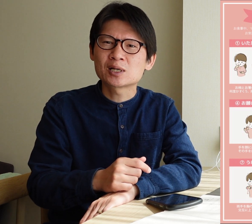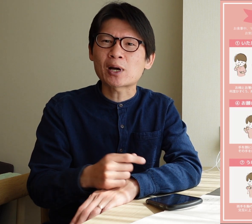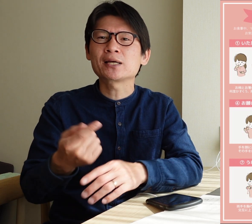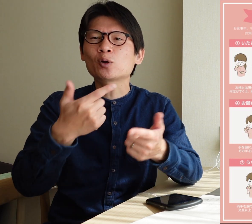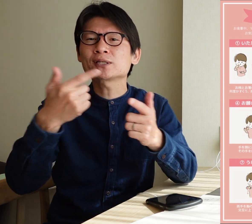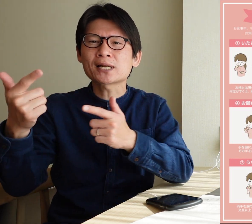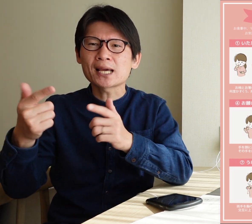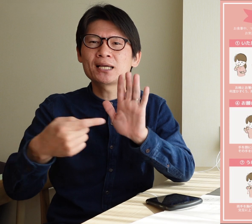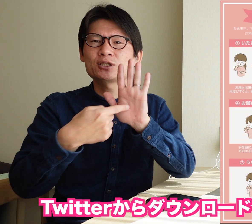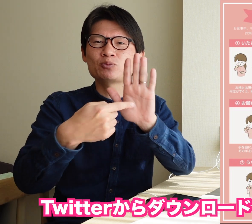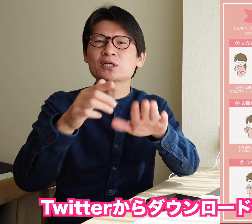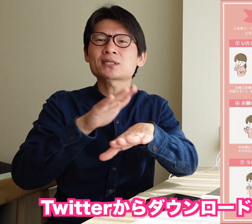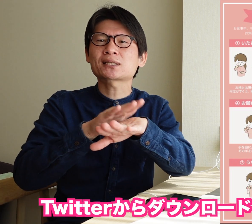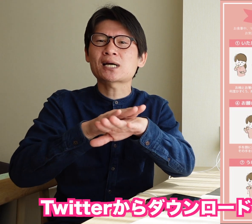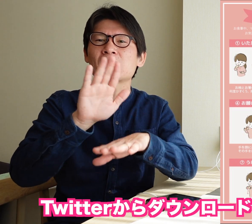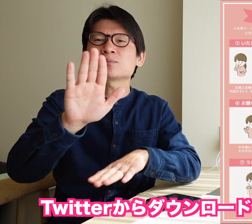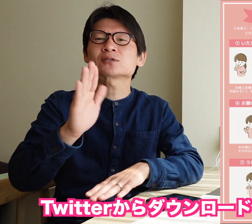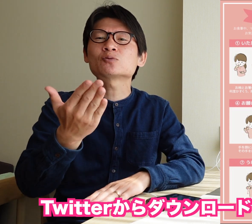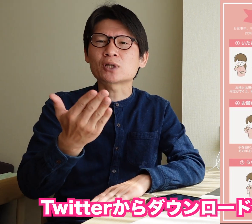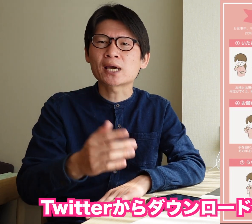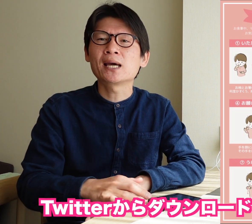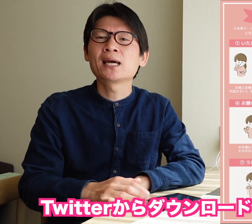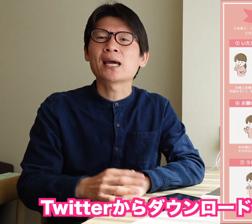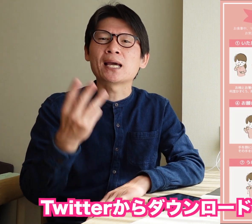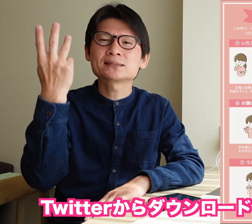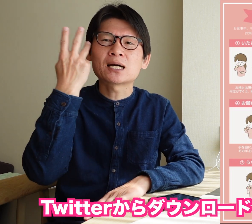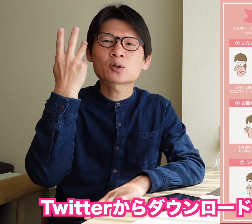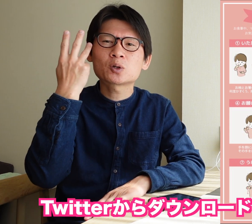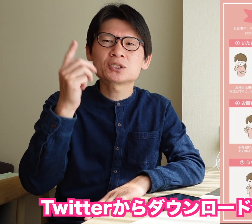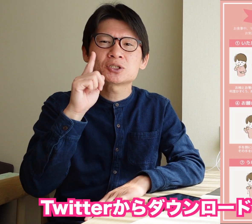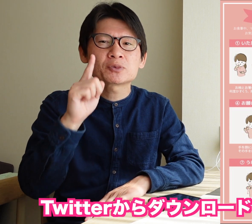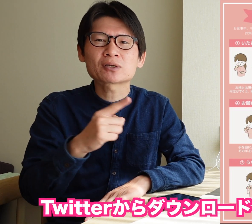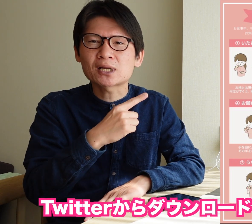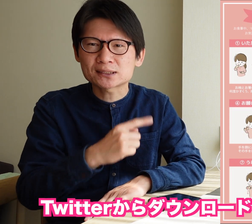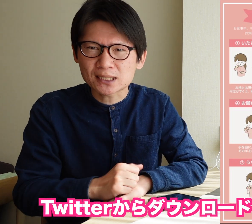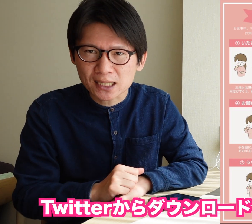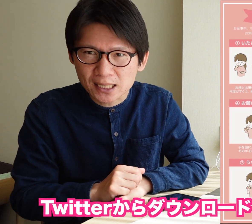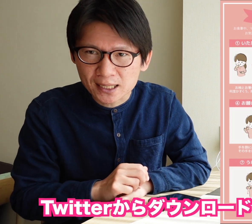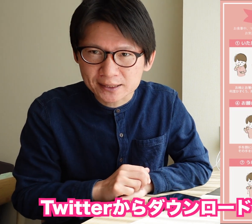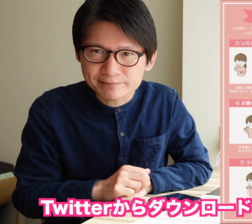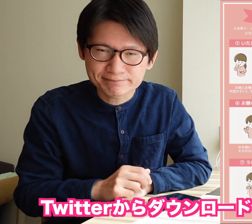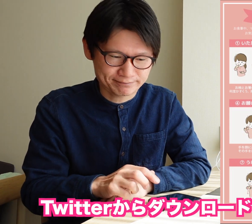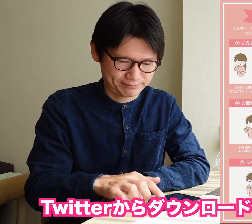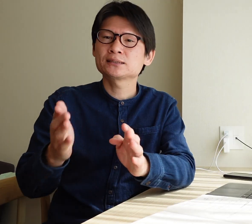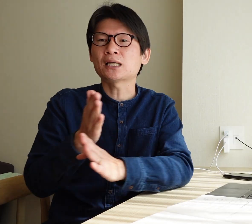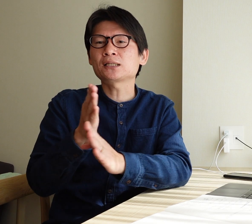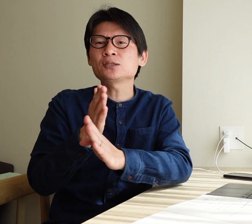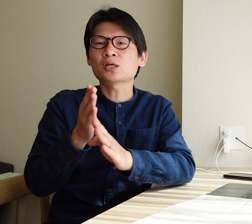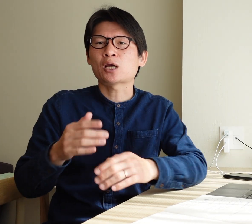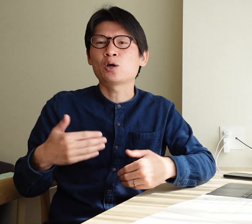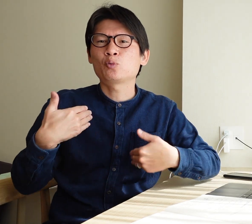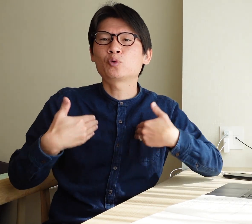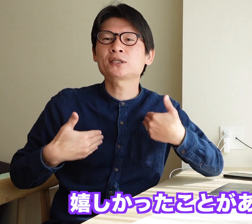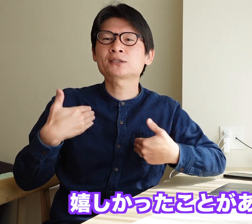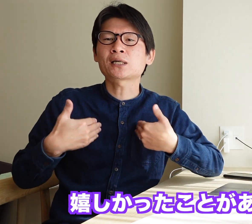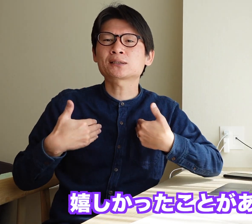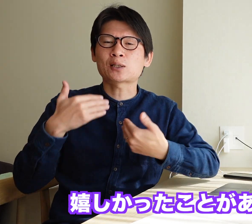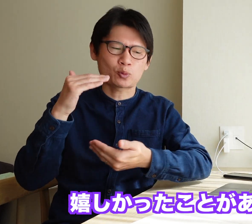まあ、いろんなね、示し方がありますので、参考にしてみてください。最近ね、嬉しかったこと